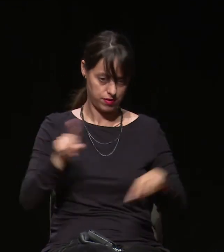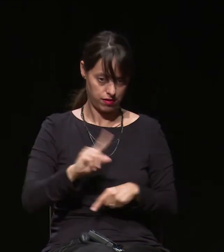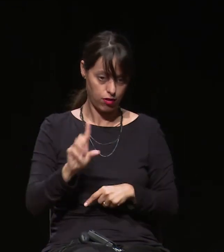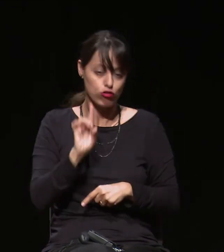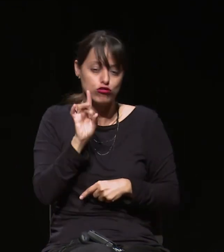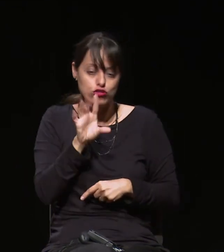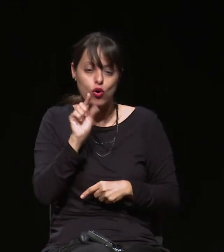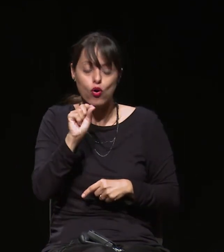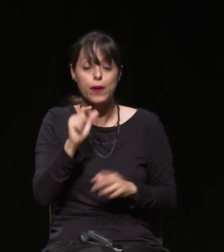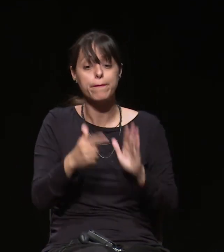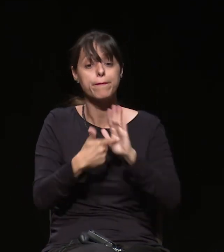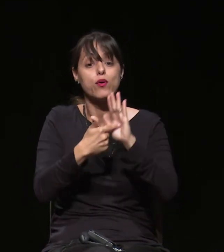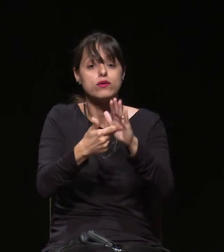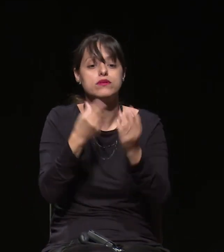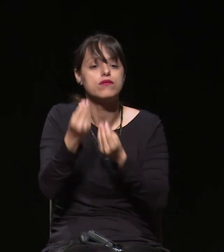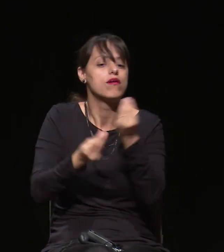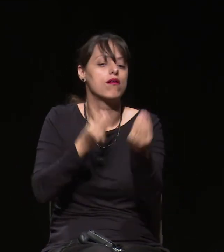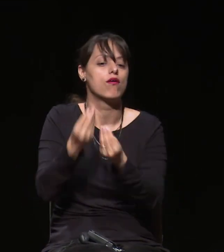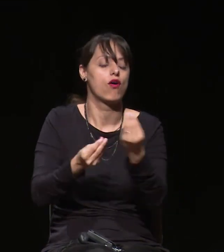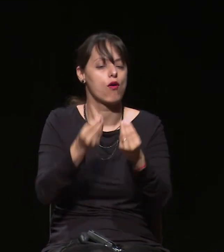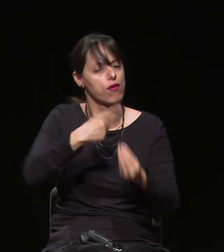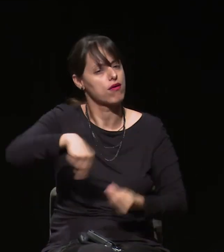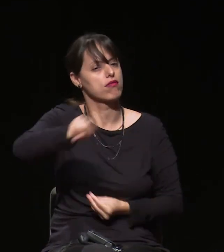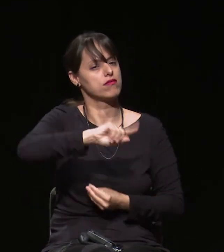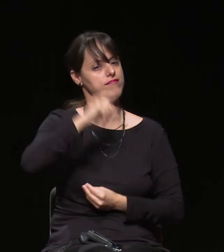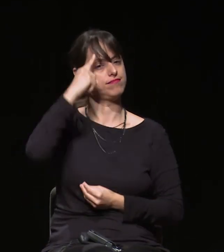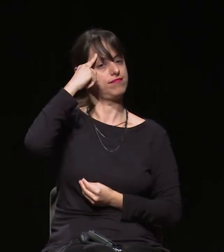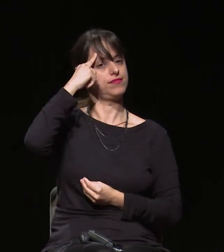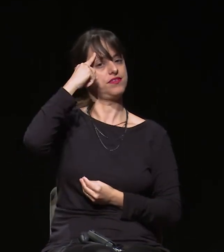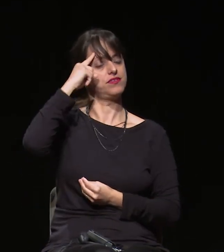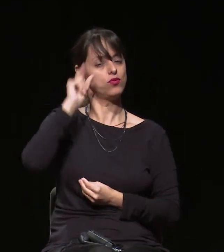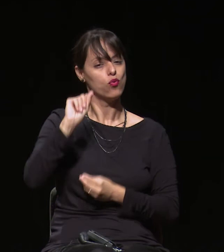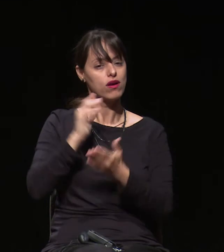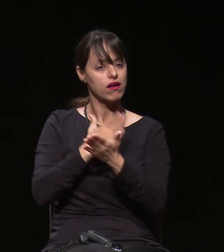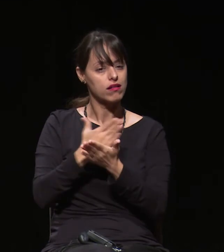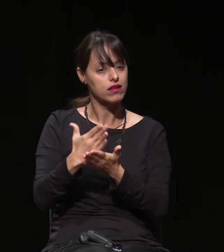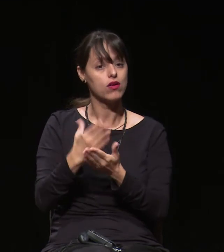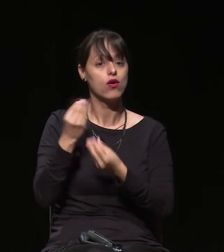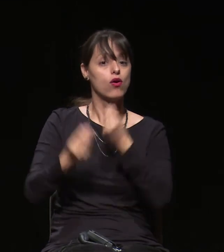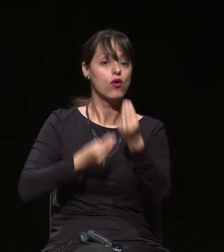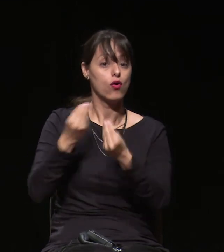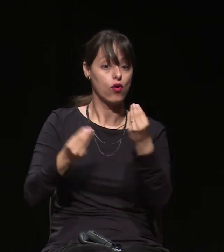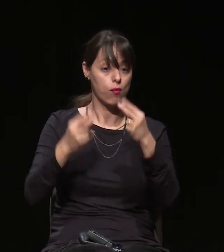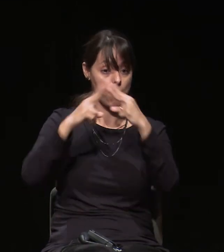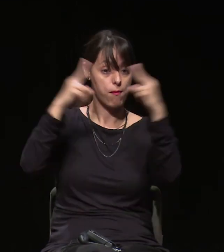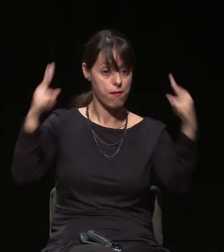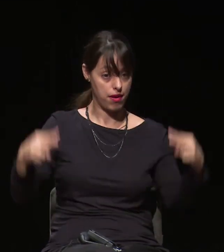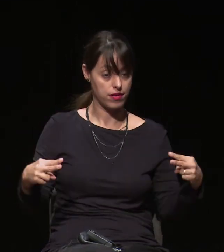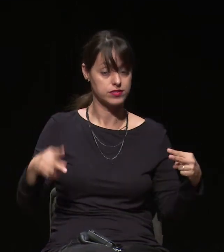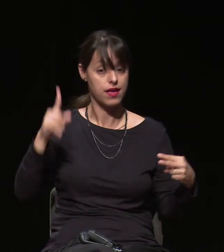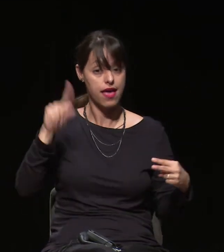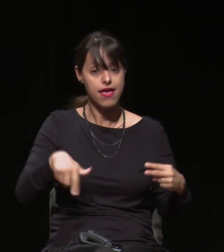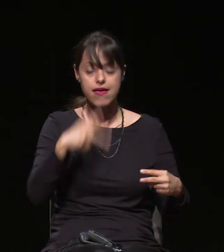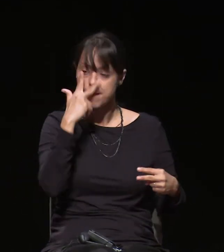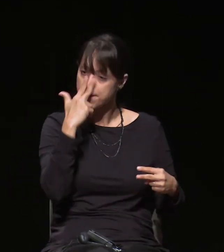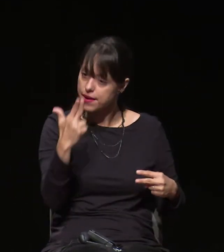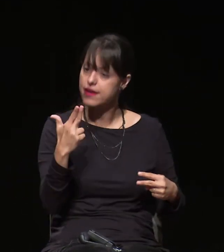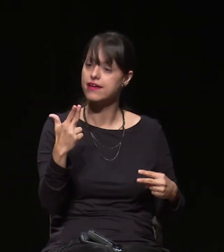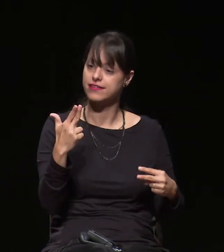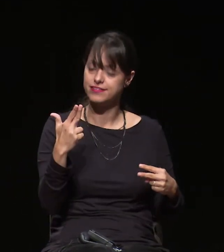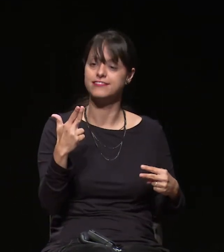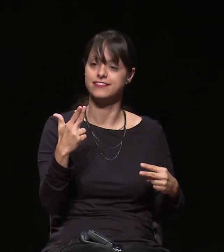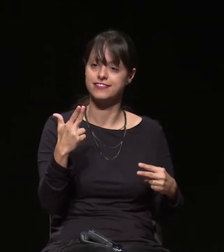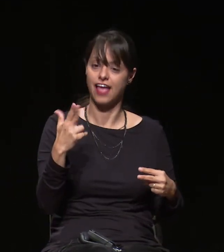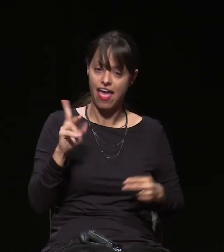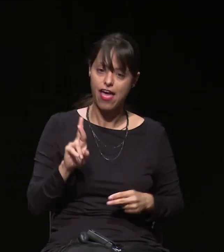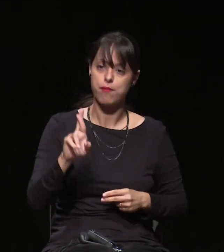aqui apenas ilustrar e, assim, refletir de maneira mais inicial sobre como o MASP funciona como um espelho, no